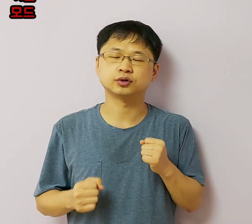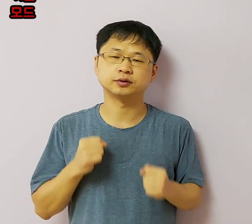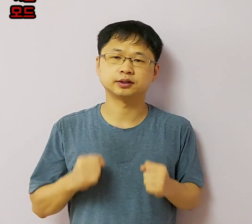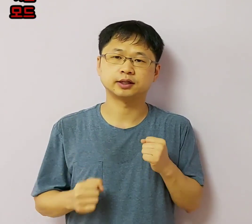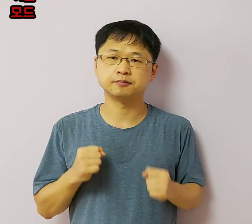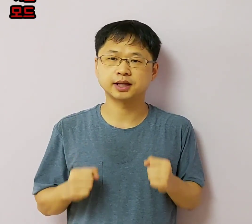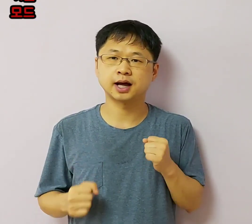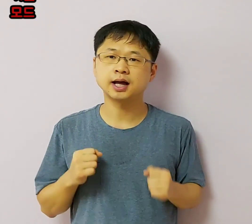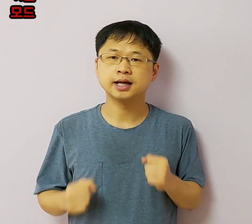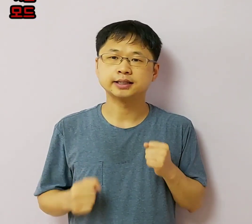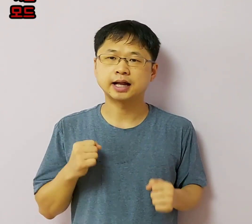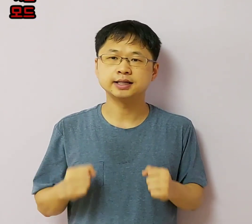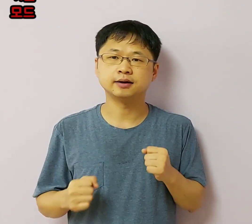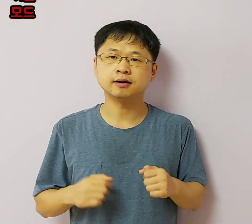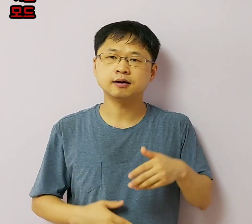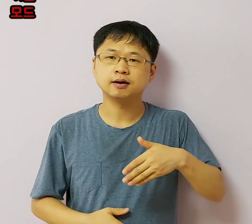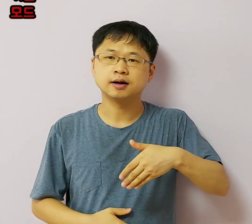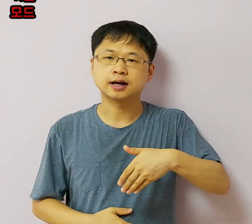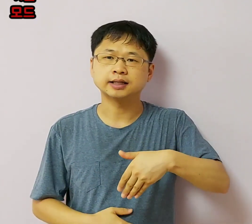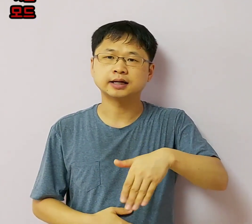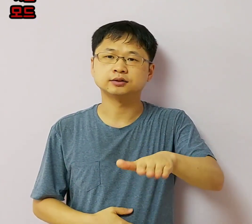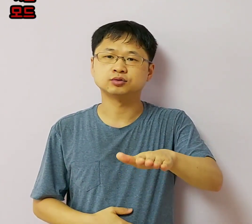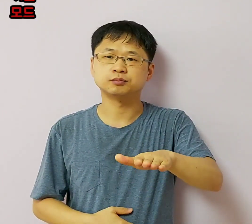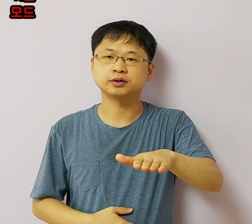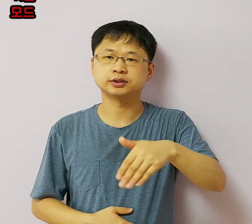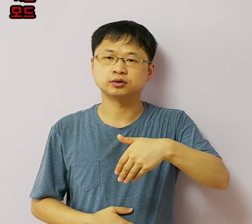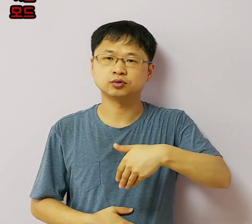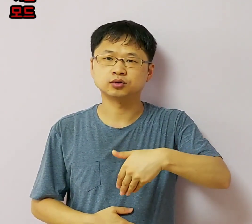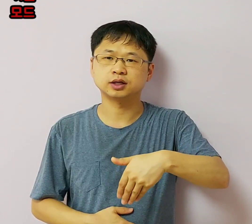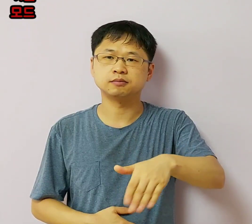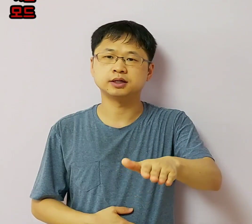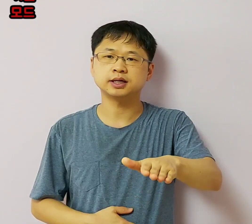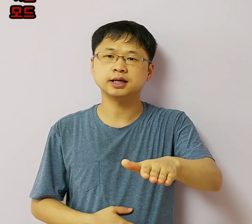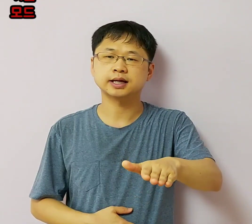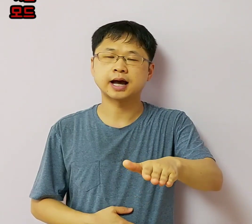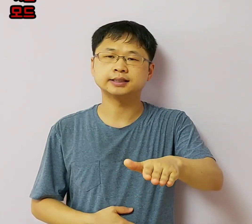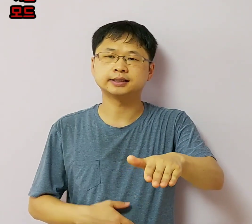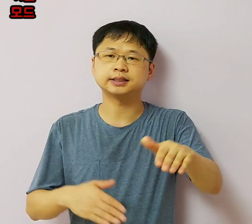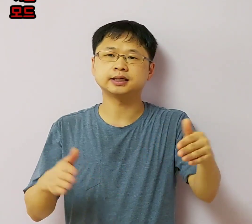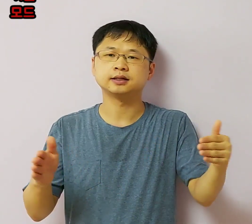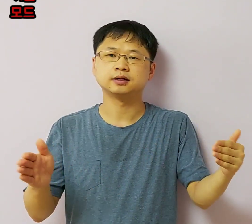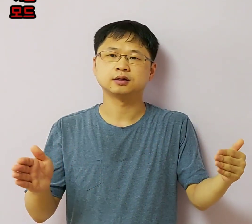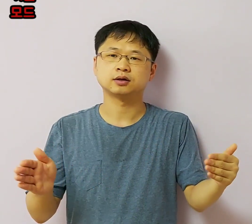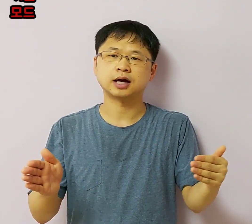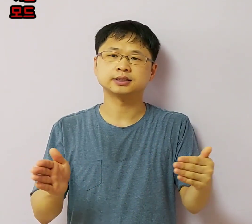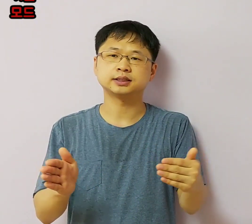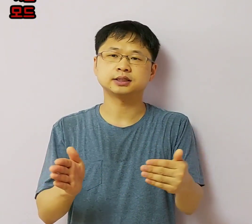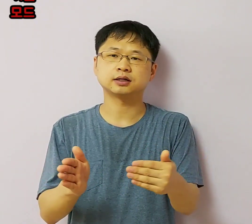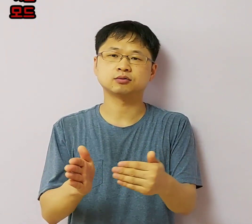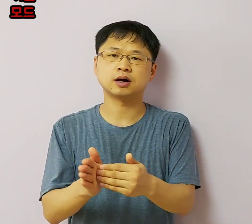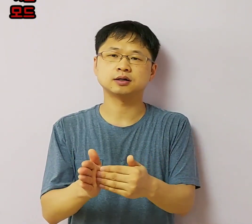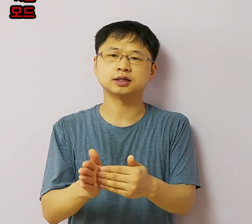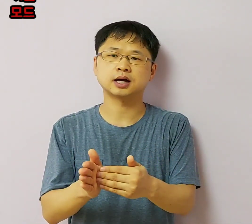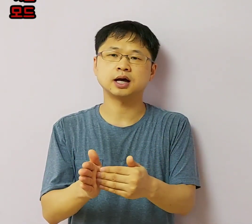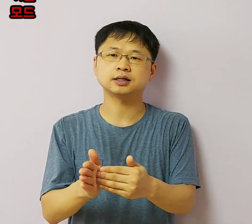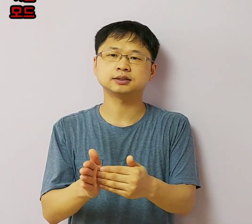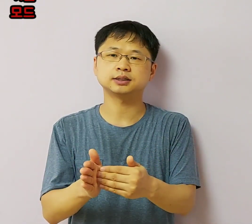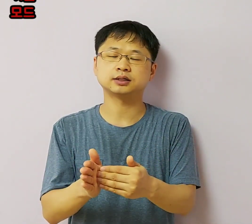손이 됩니다. 달려가다는 손 배웠죠. 손등 내밀기. 갔지. 갔지라는 과거니까 끝이라는